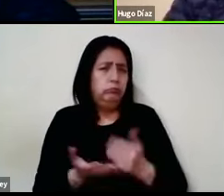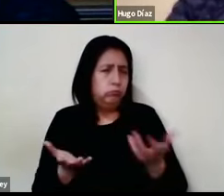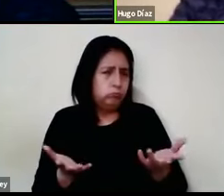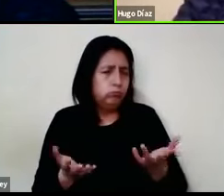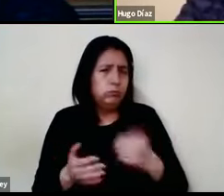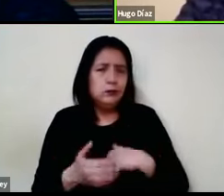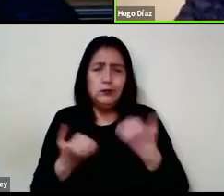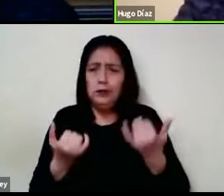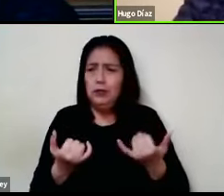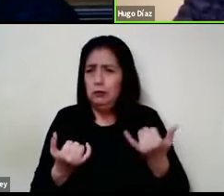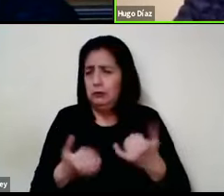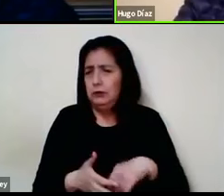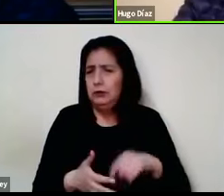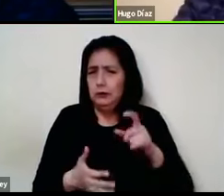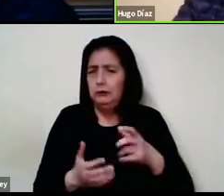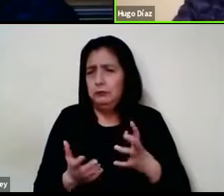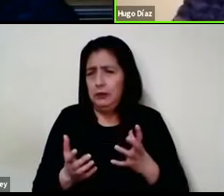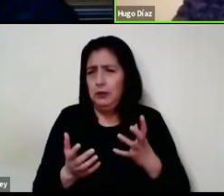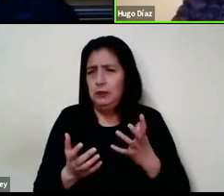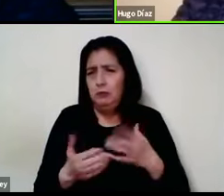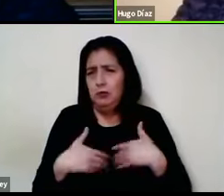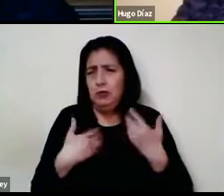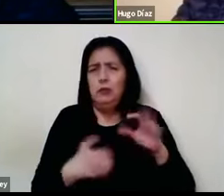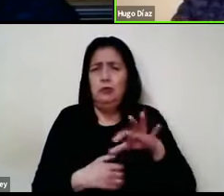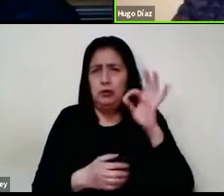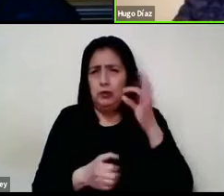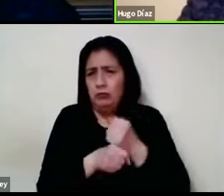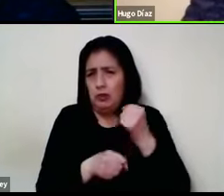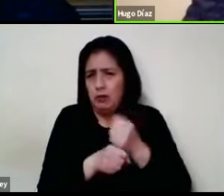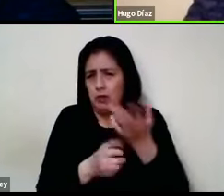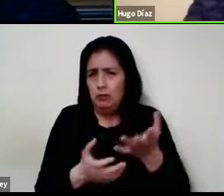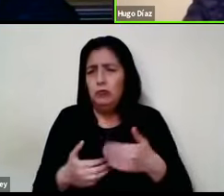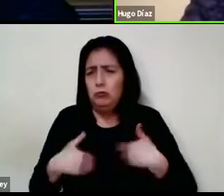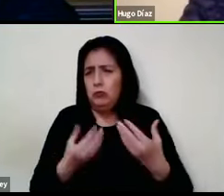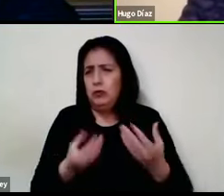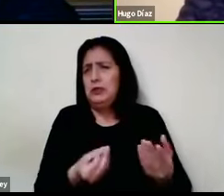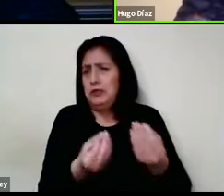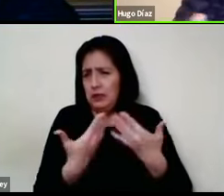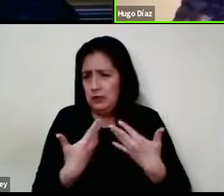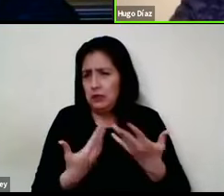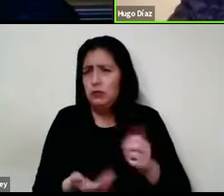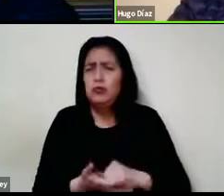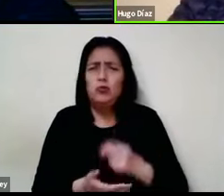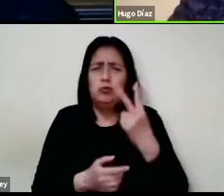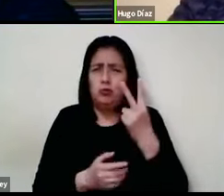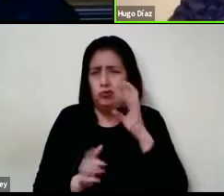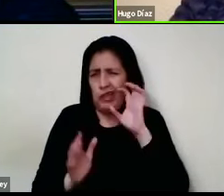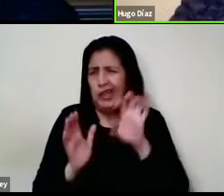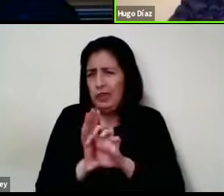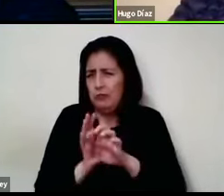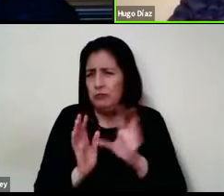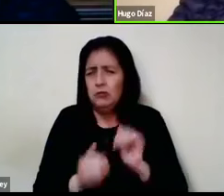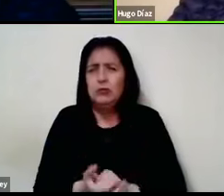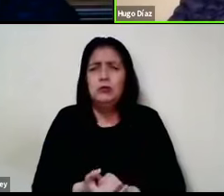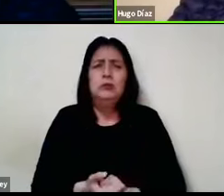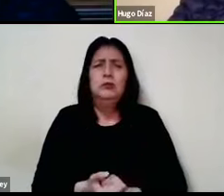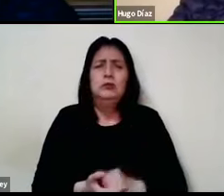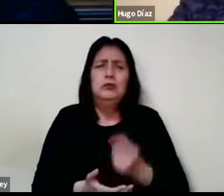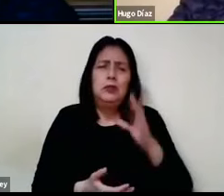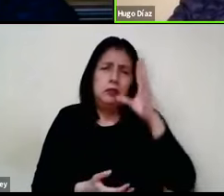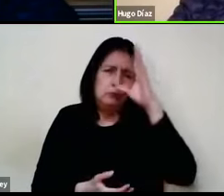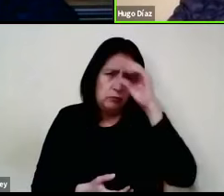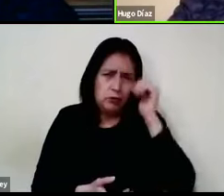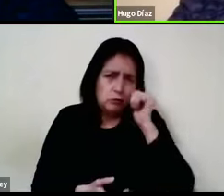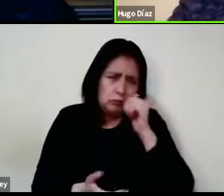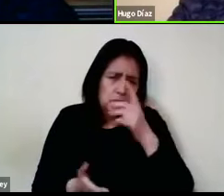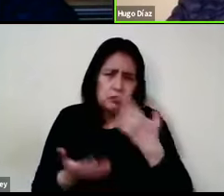en boga ahora para conseguir un empleo, ¿no? Entonces, ¿podrías darnos un par de ejemplos de chicos